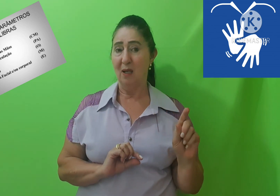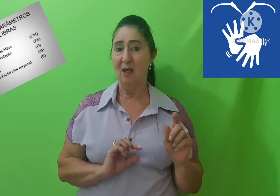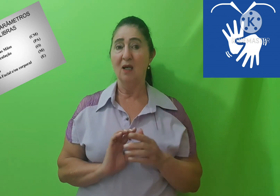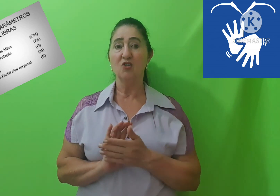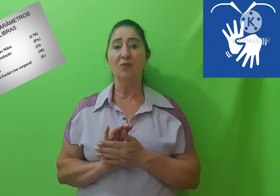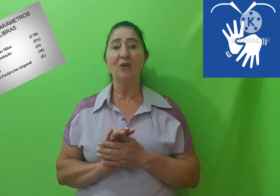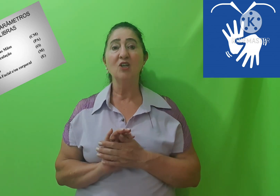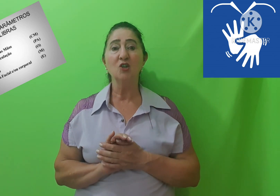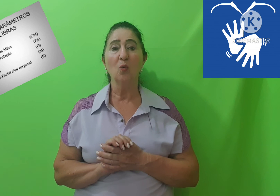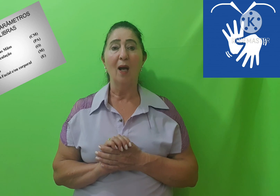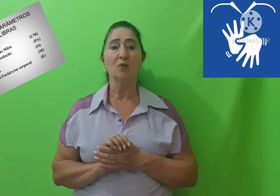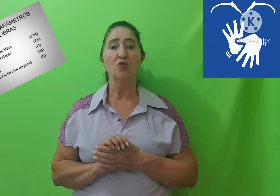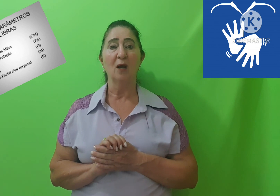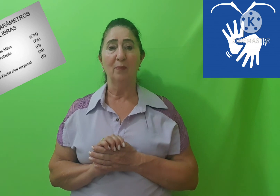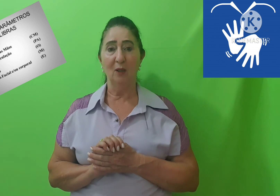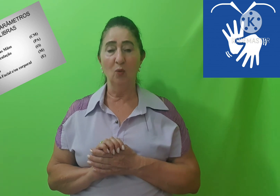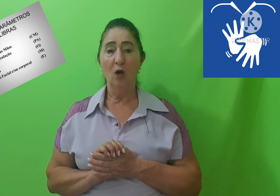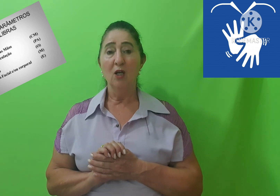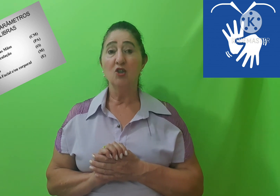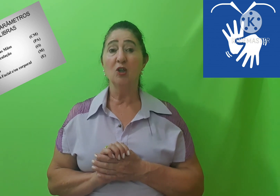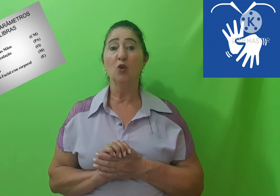10.436 de 24 de abril de